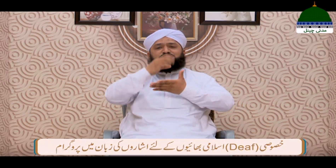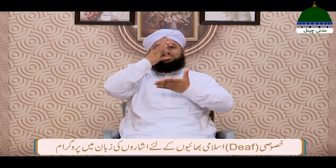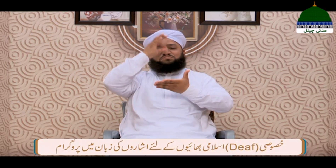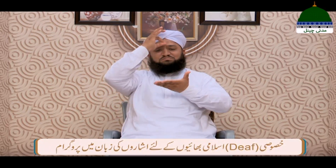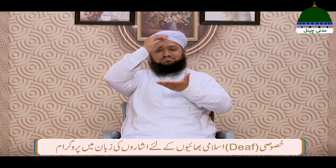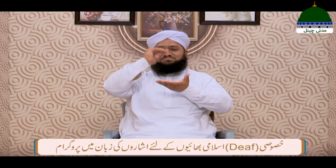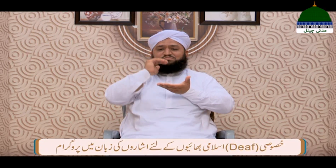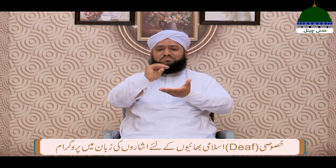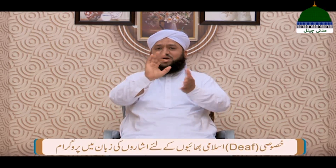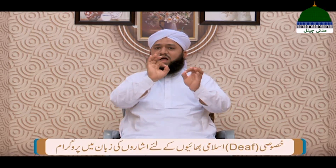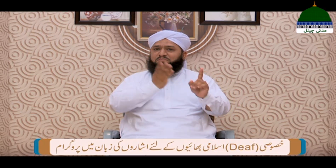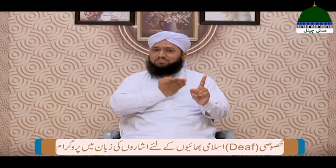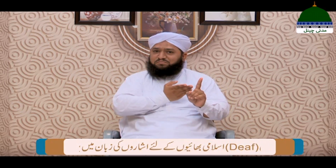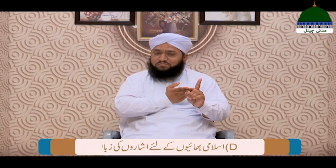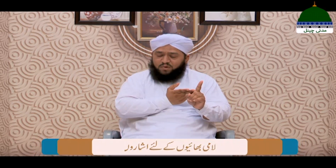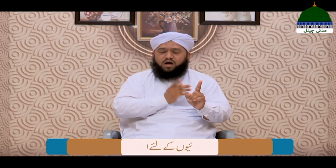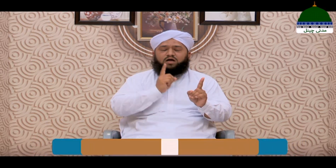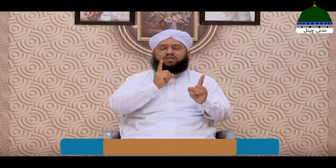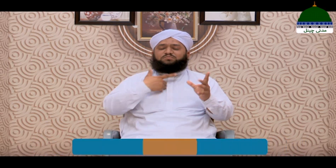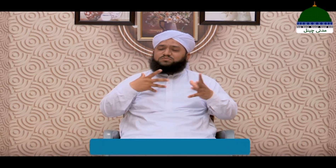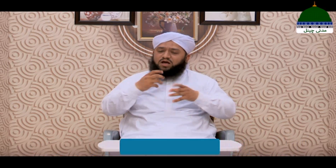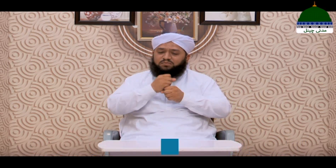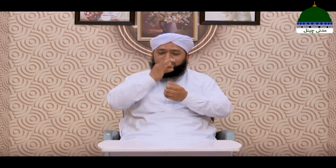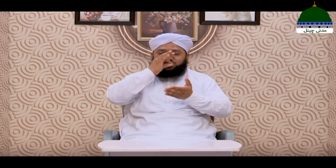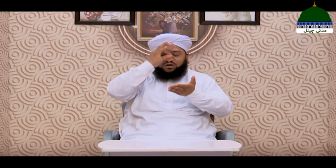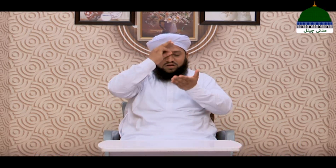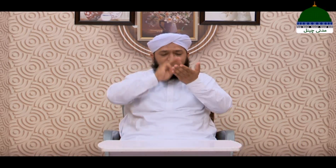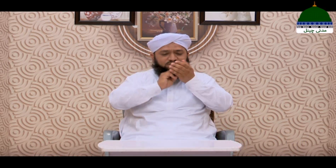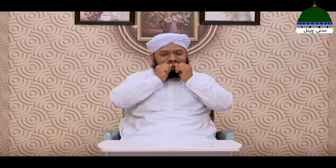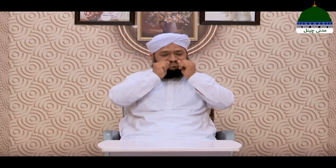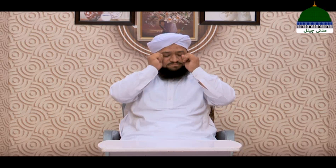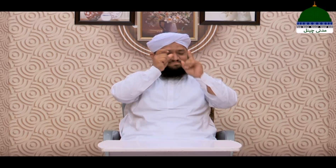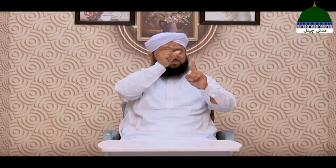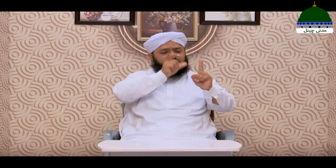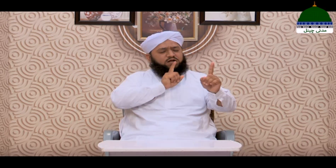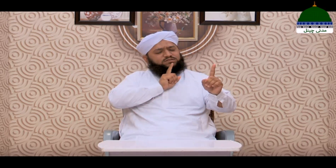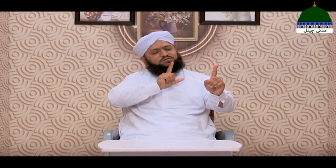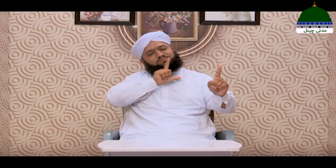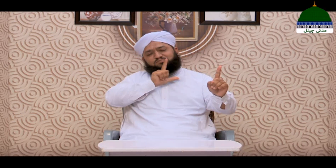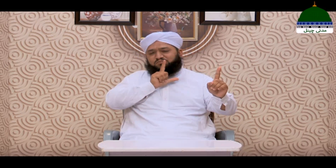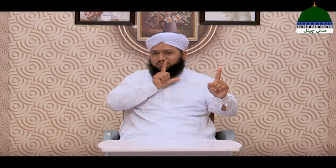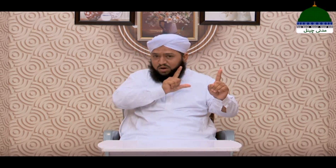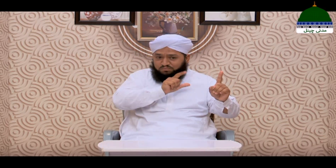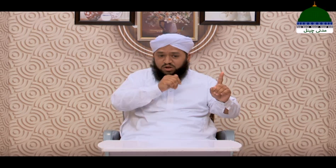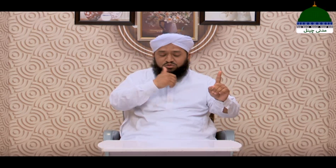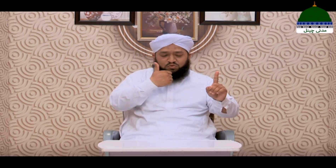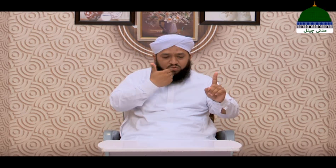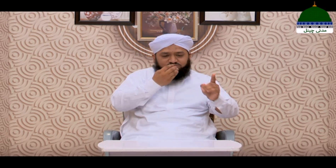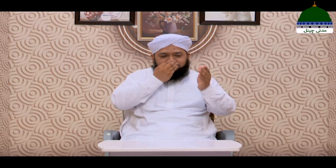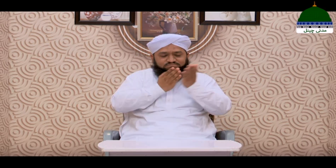اللہ پاک ہمیں حضور صلی اللہ علیہ وآلہ وصحبہ وسلم کی سچی محبت اور شفاعت عطا